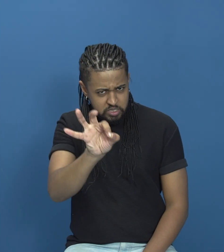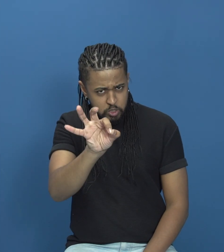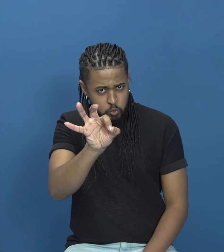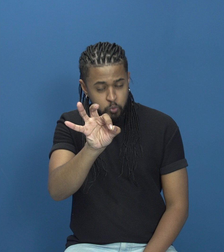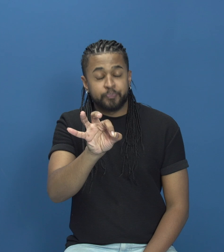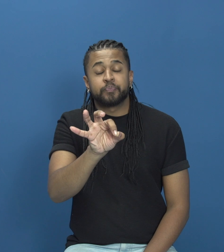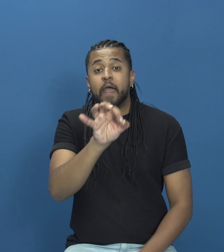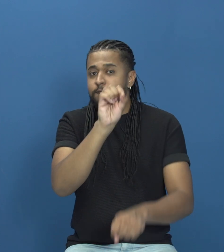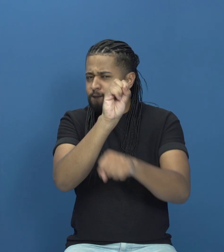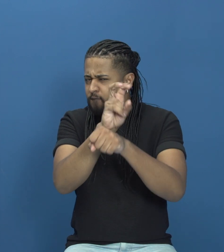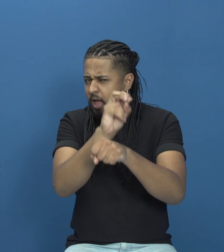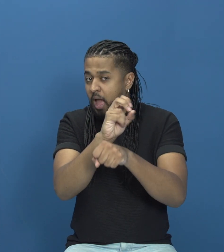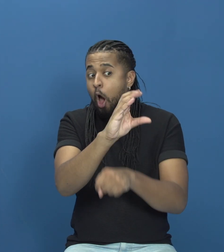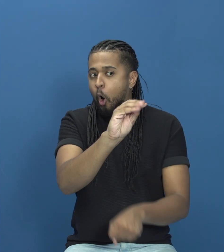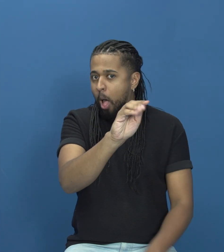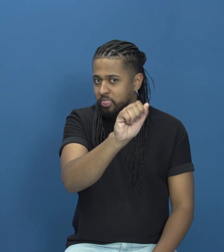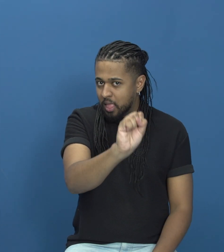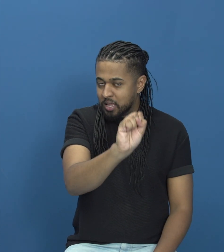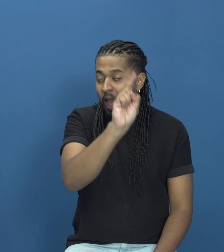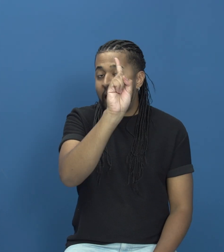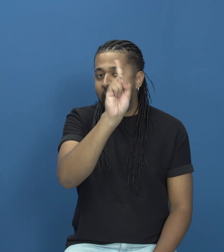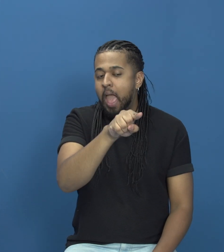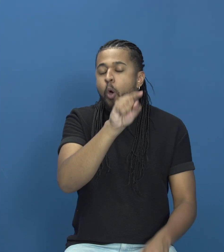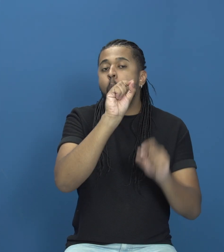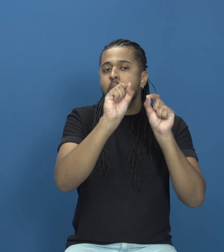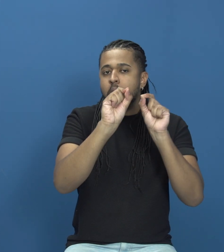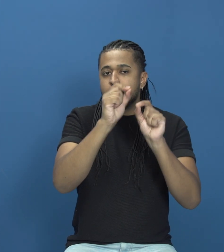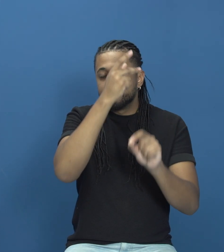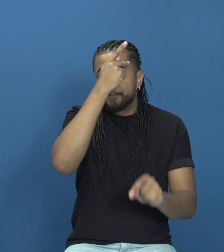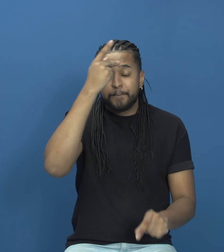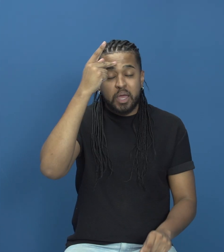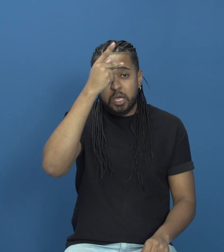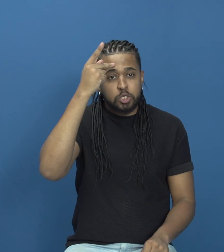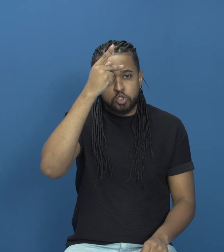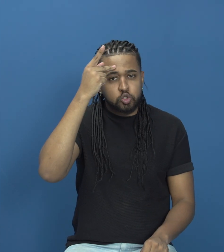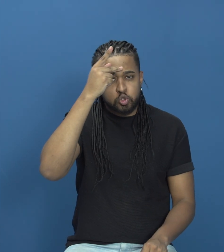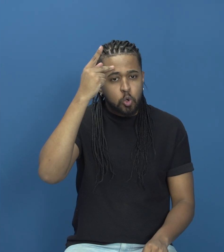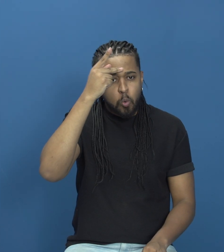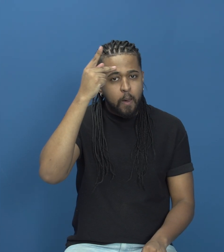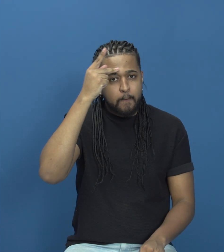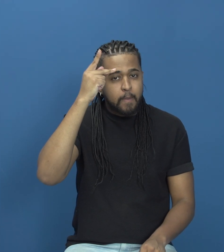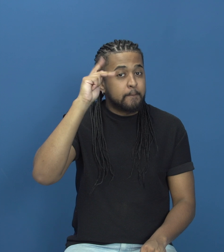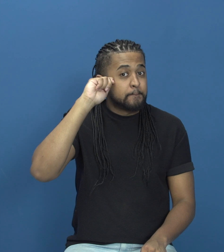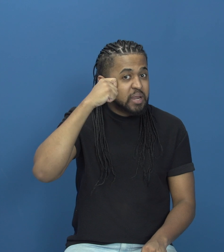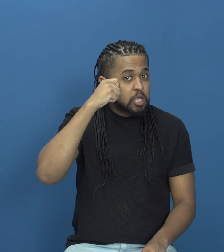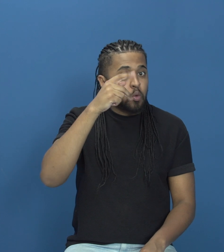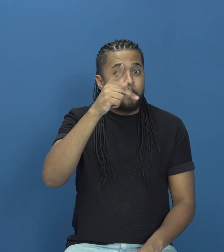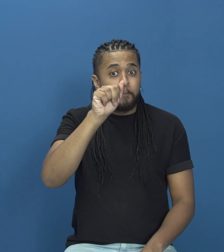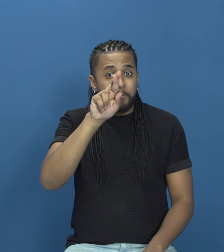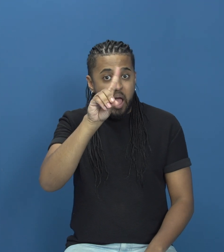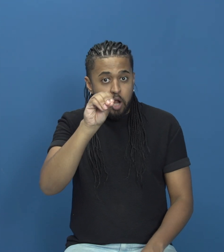34,57% das vagas para cotistas serão destinadas a pretos, pardos e indígenas, que